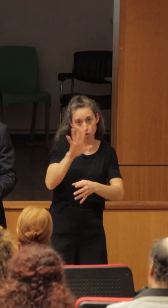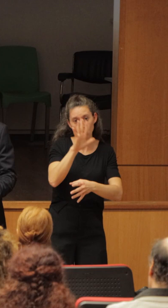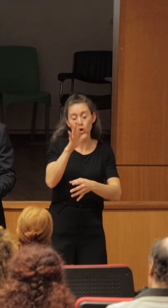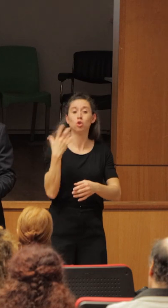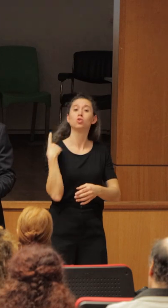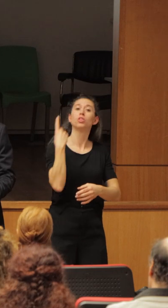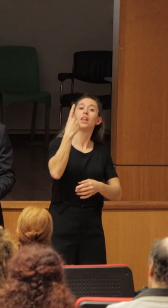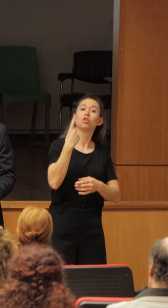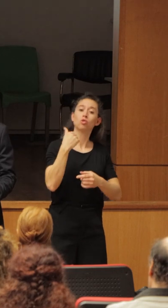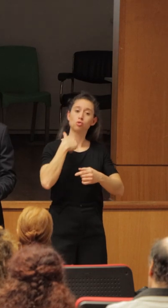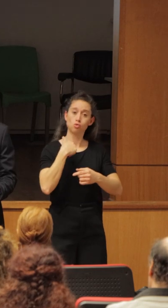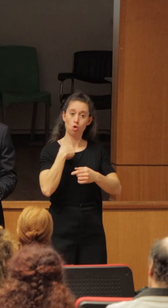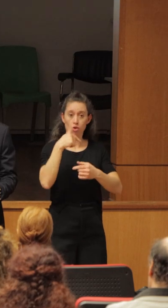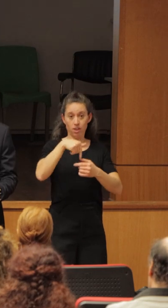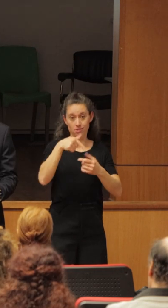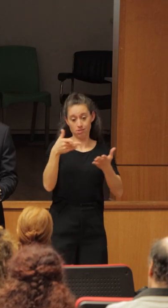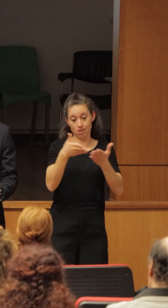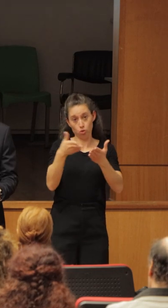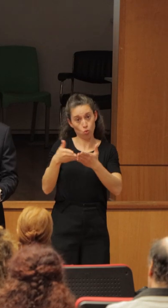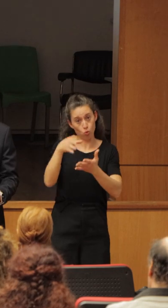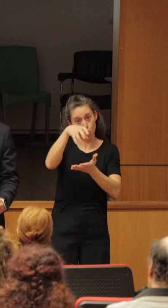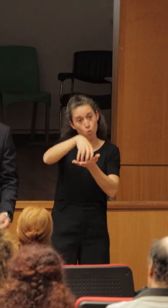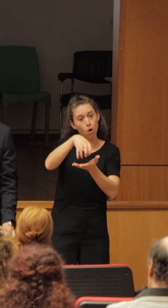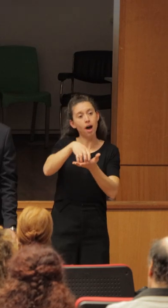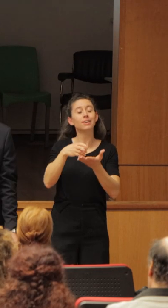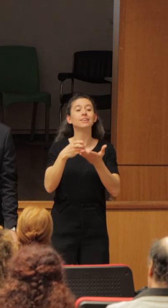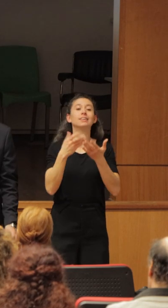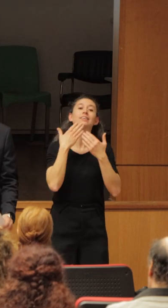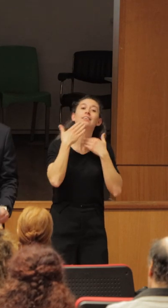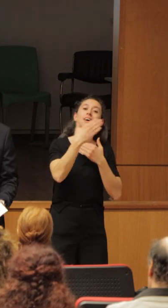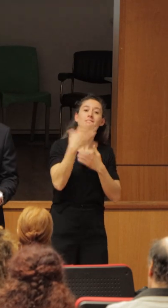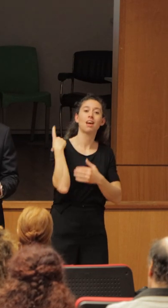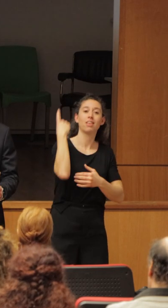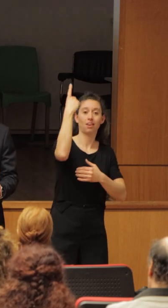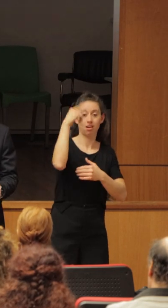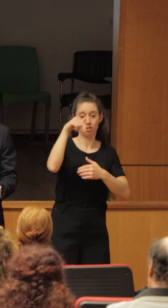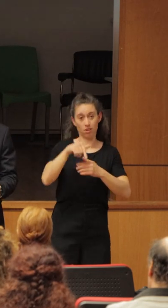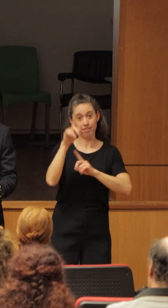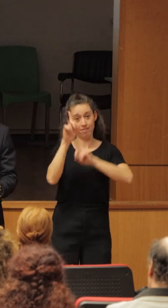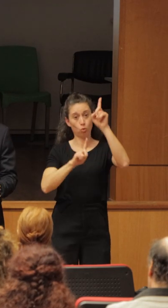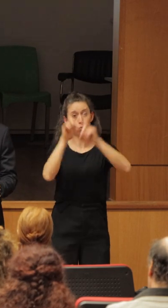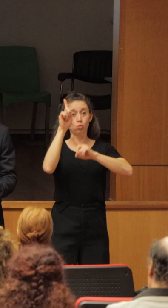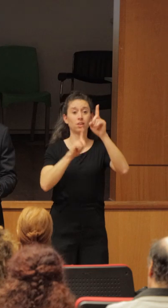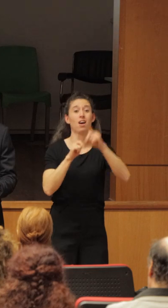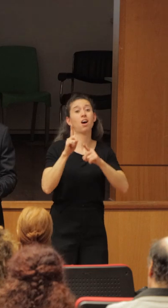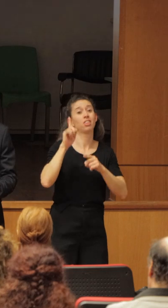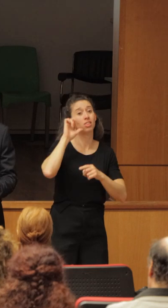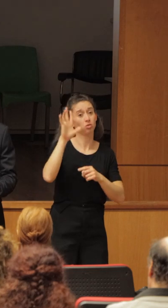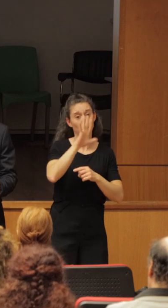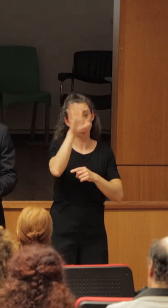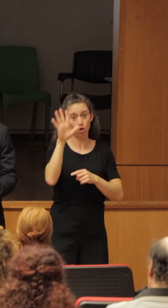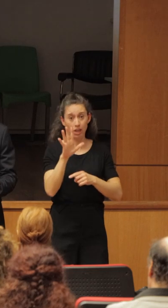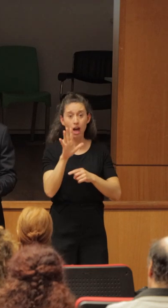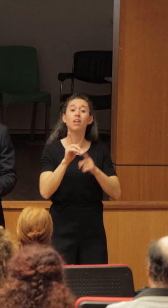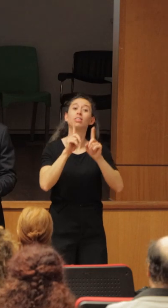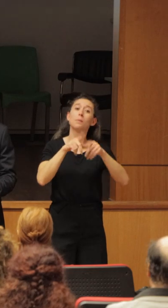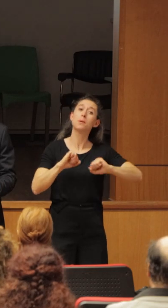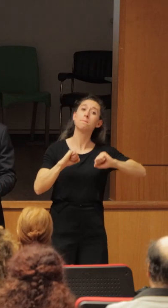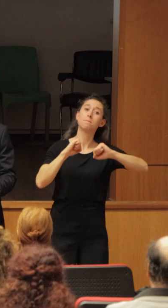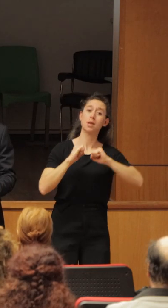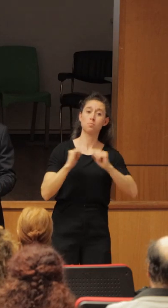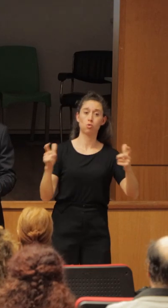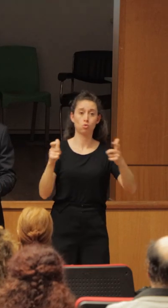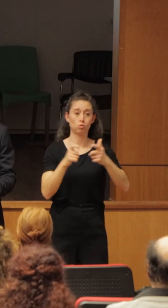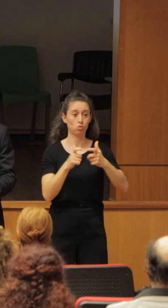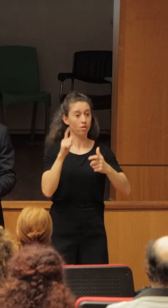Como director académico del Centro de Estudios Adlerianos, corresponde agradecer al decano de la facultad, Enrique Urrazábal, miembro del Consejo